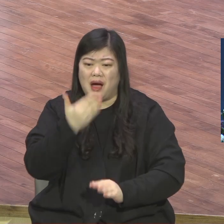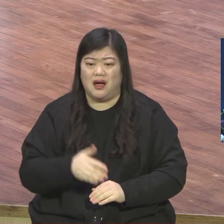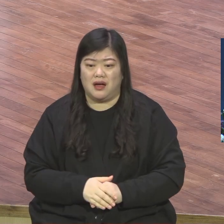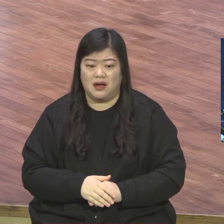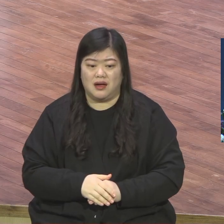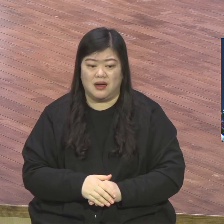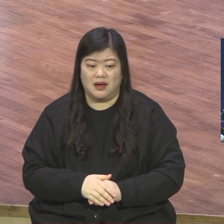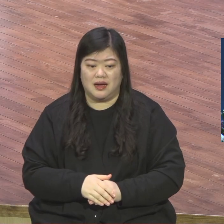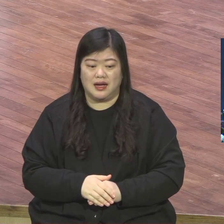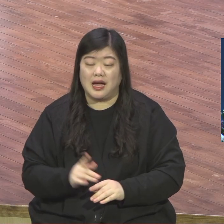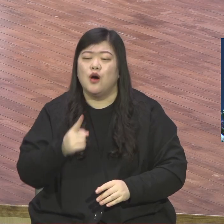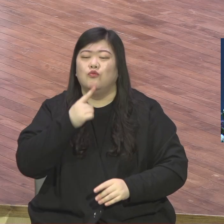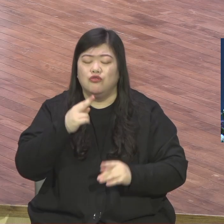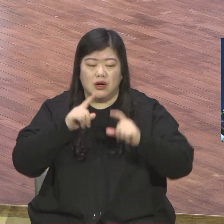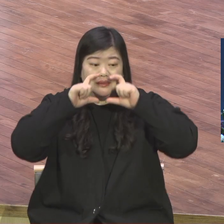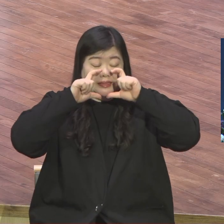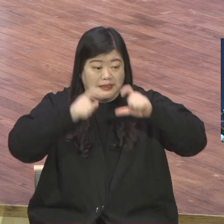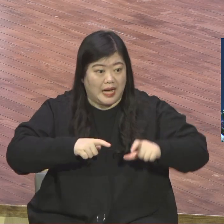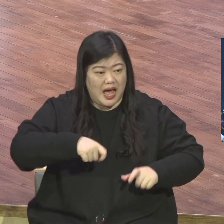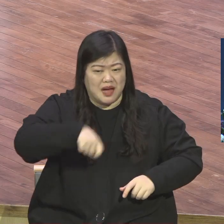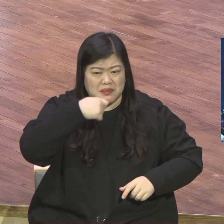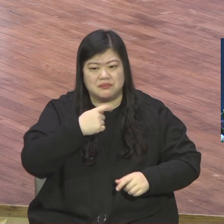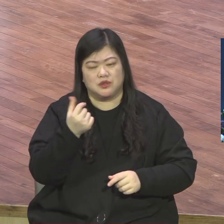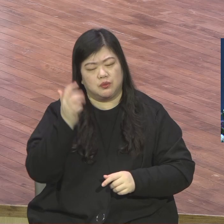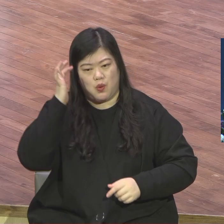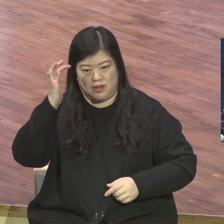간다. 안 걸려요.